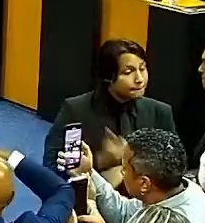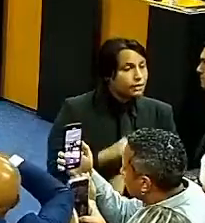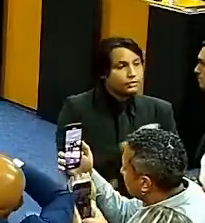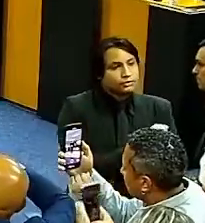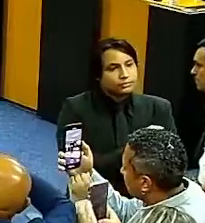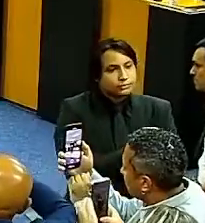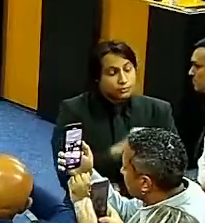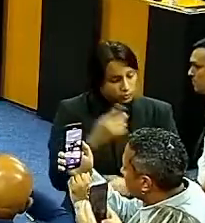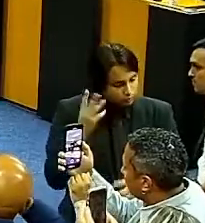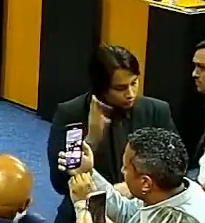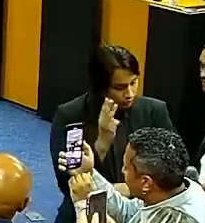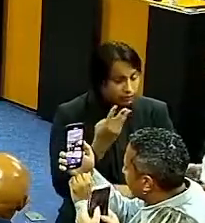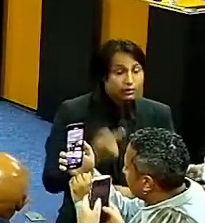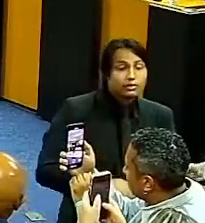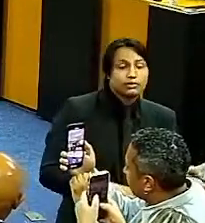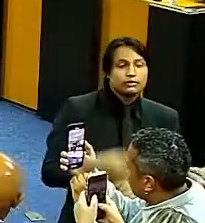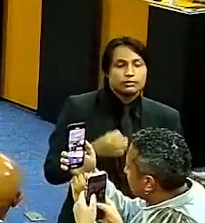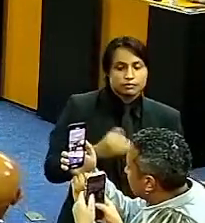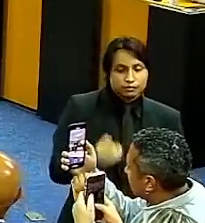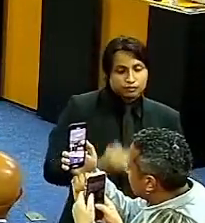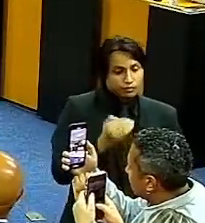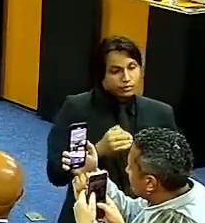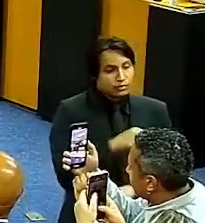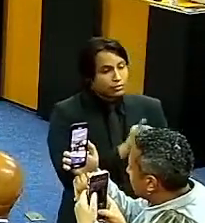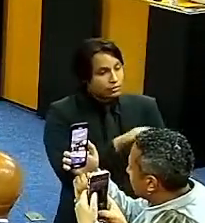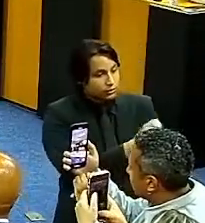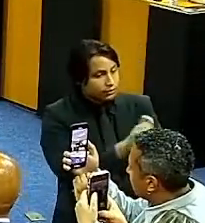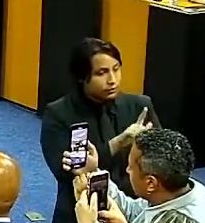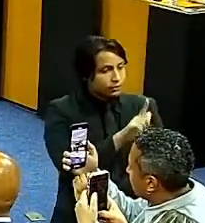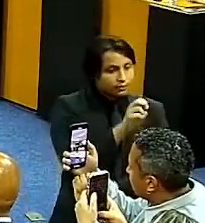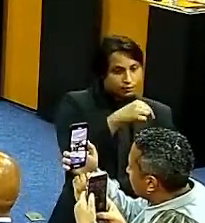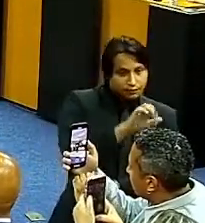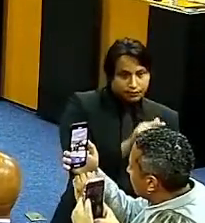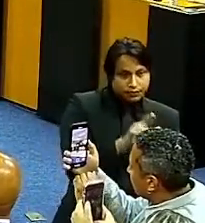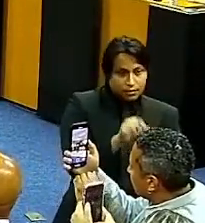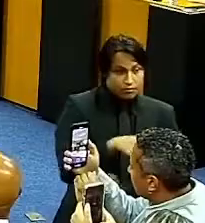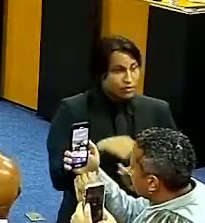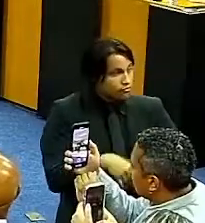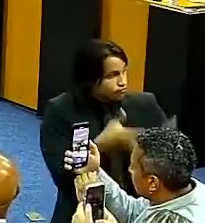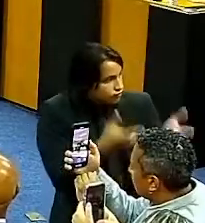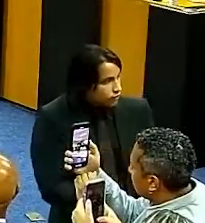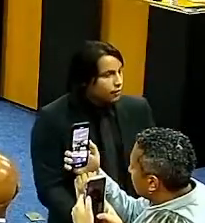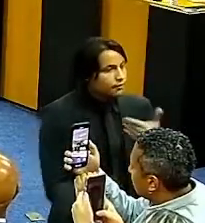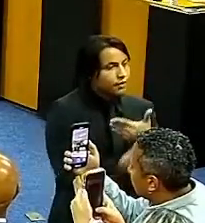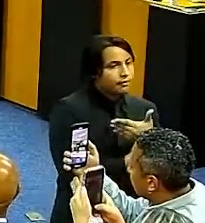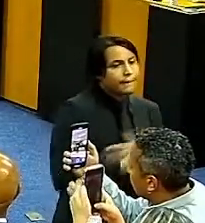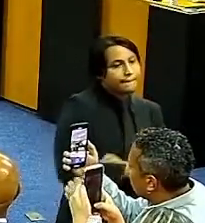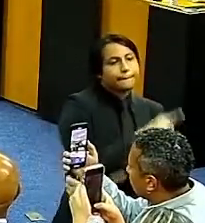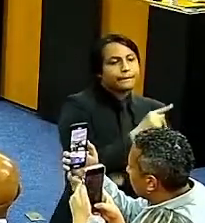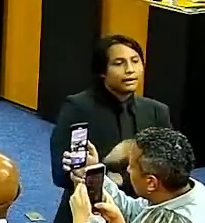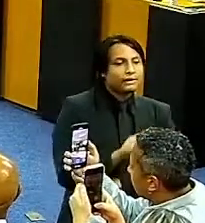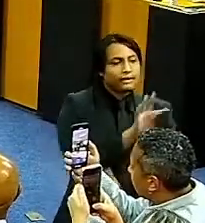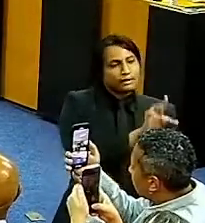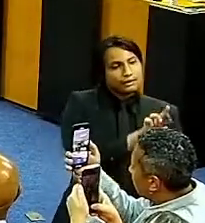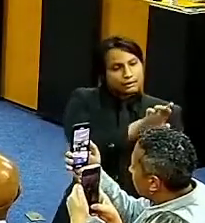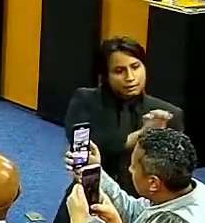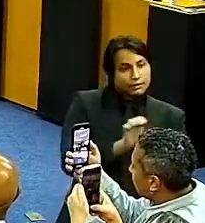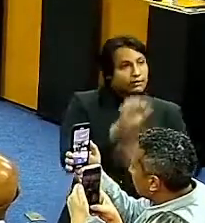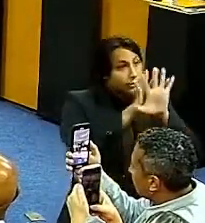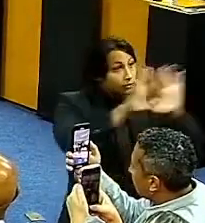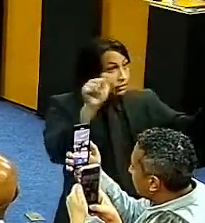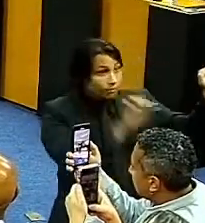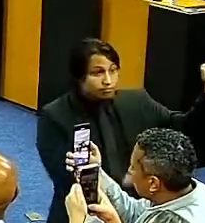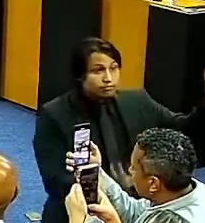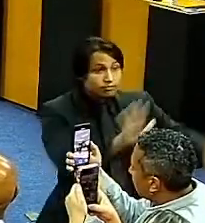Desembargador José Gonçalo de Souza Filho prestou compromisso e foi investido na função de presidente do Tribunal Regional